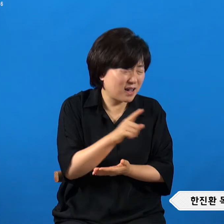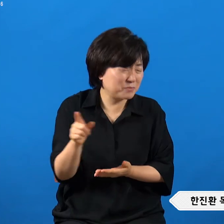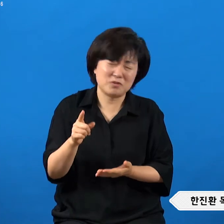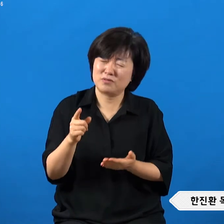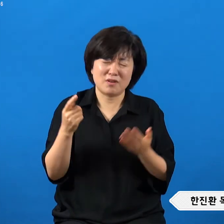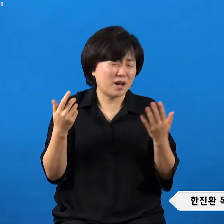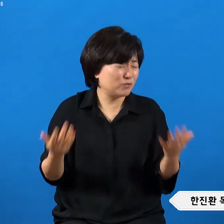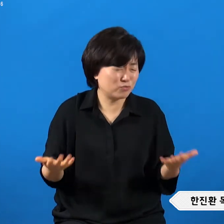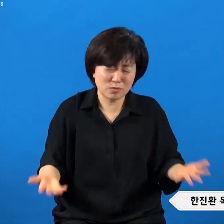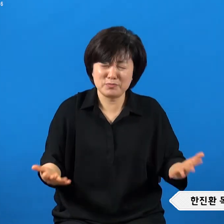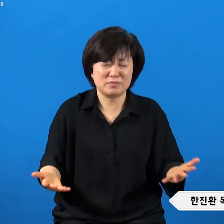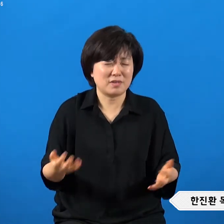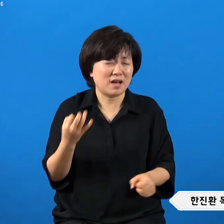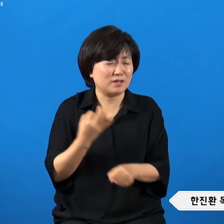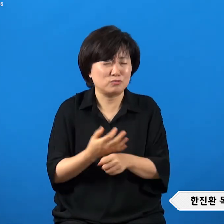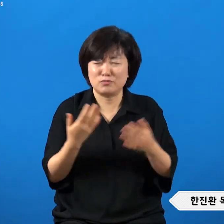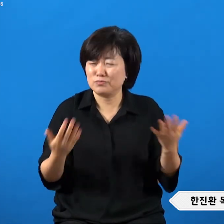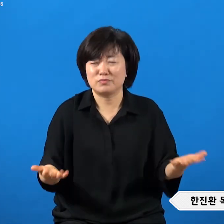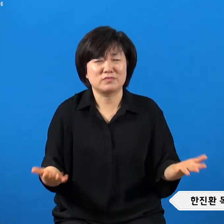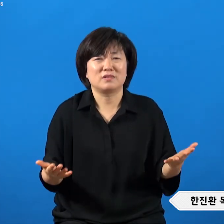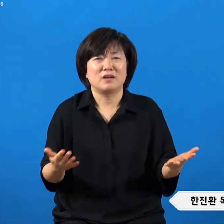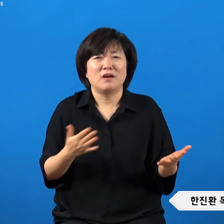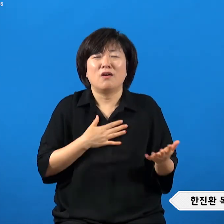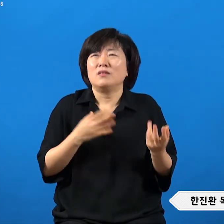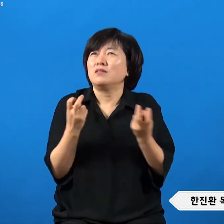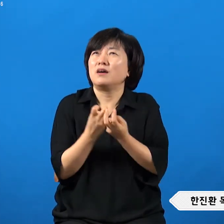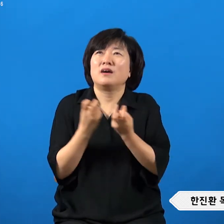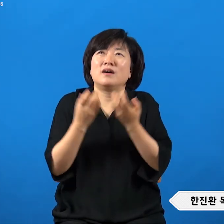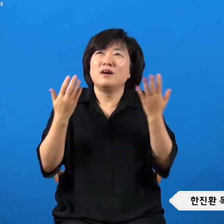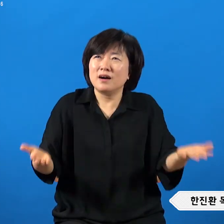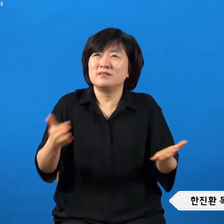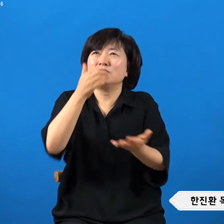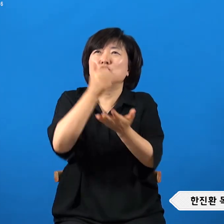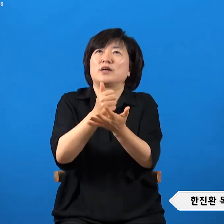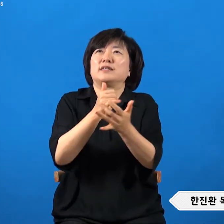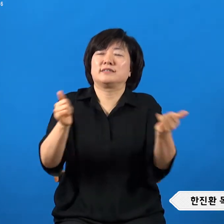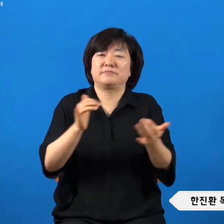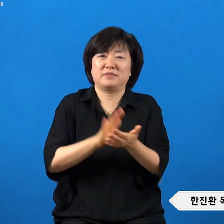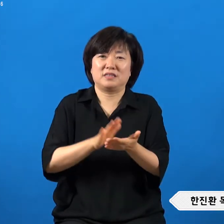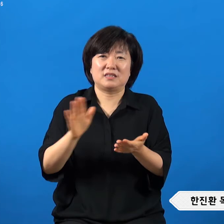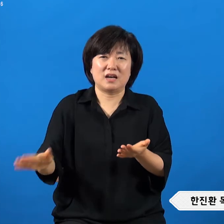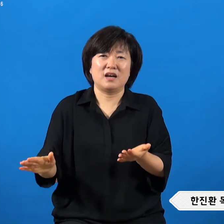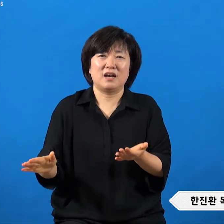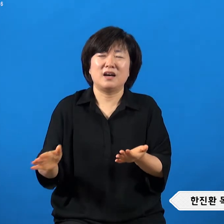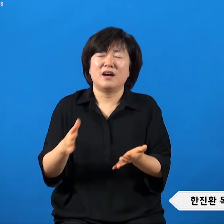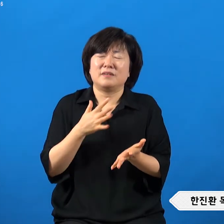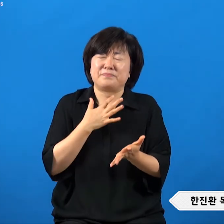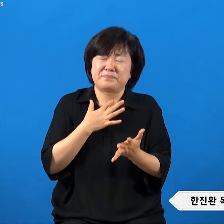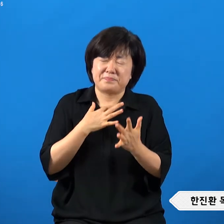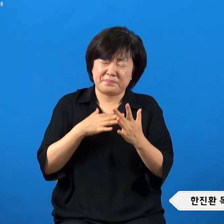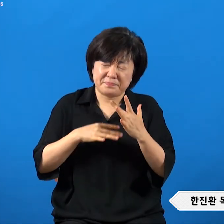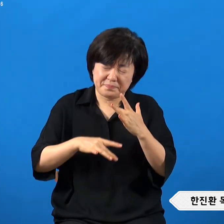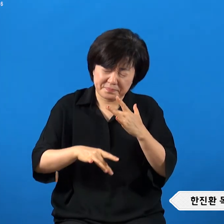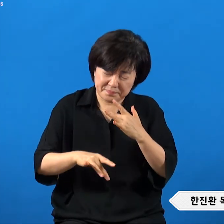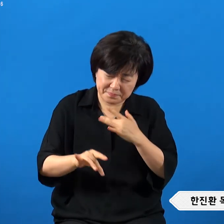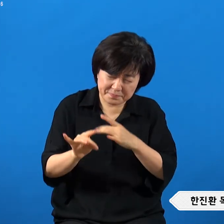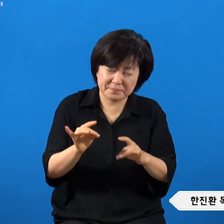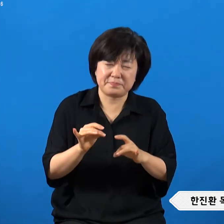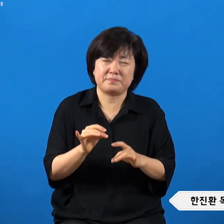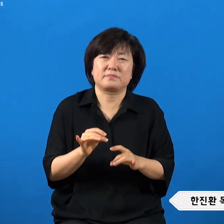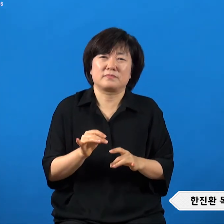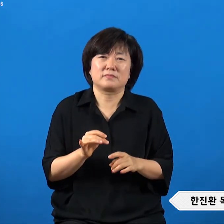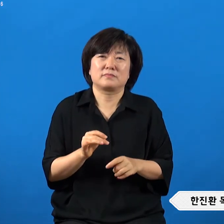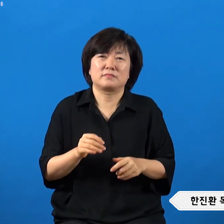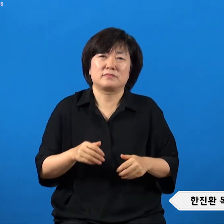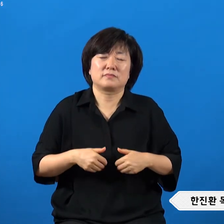없는 자입니다. 나는 할 수 없습니다. 어찌할 수 없는 죄인입니다. 그렇게 목이 말라야 됩니다.